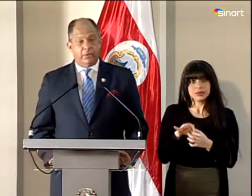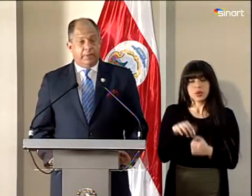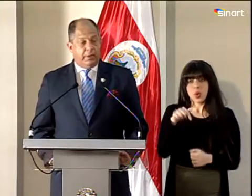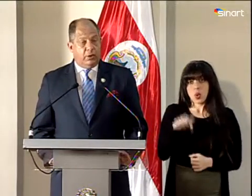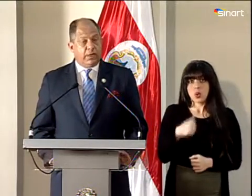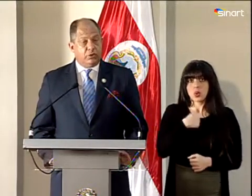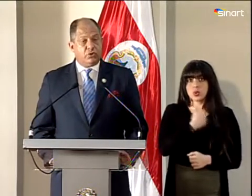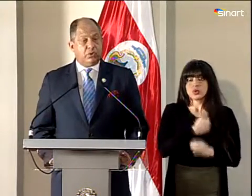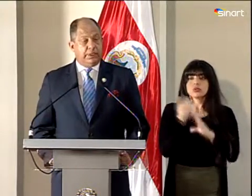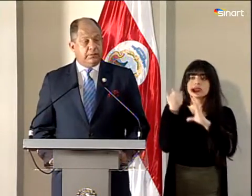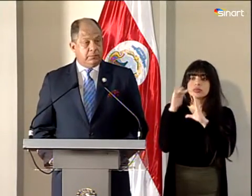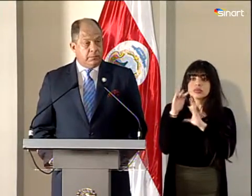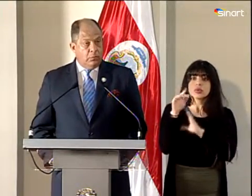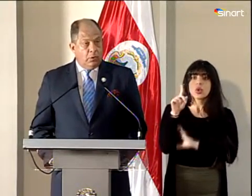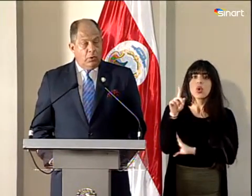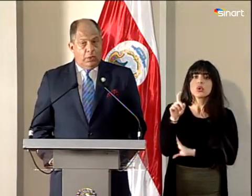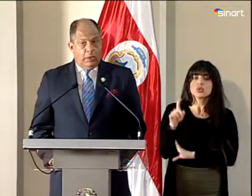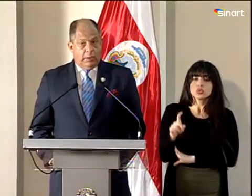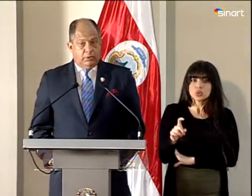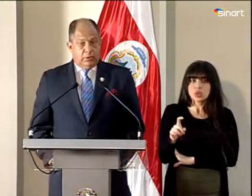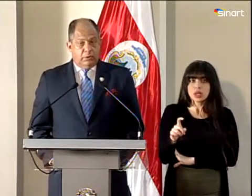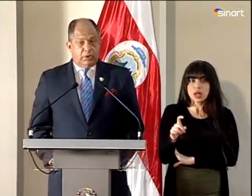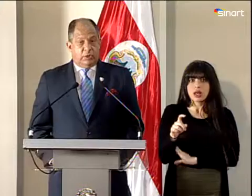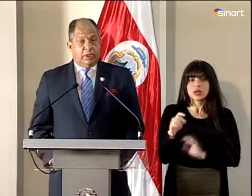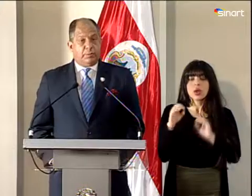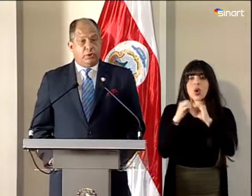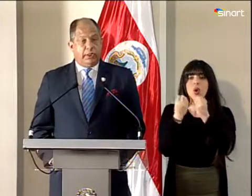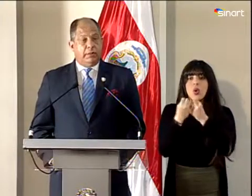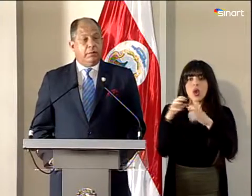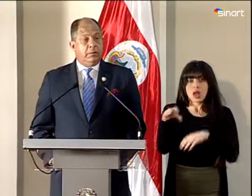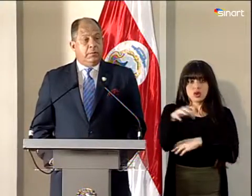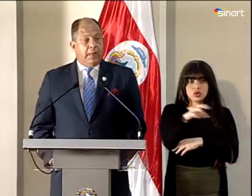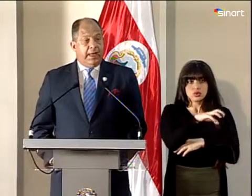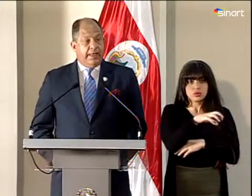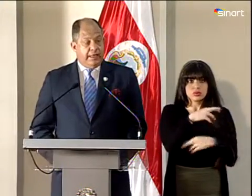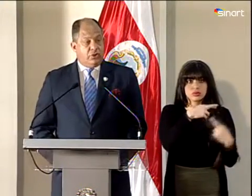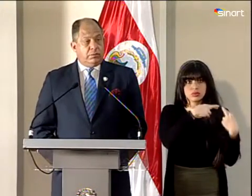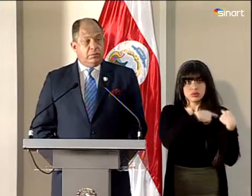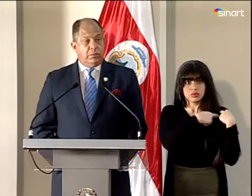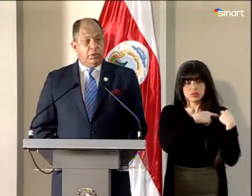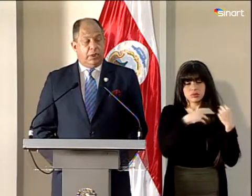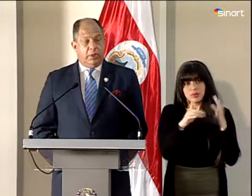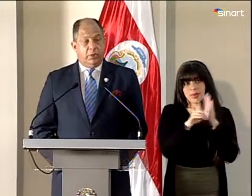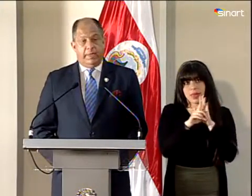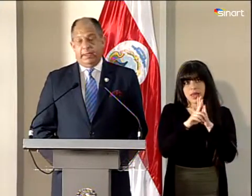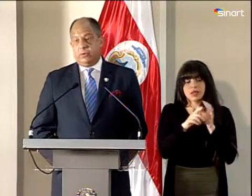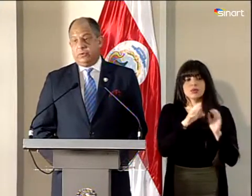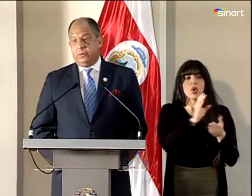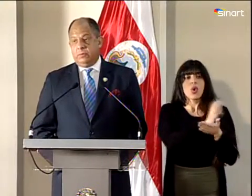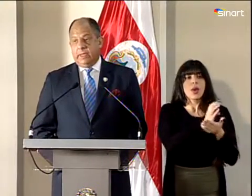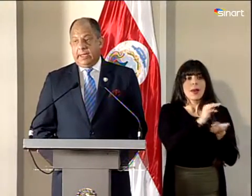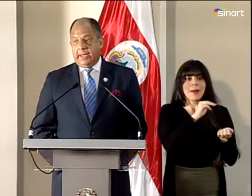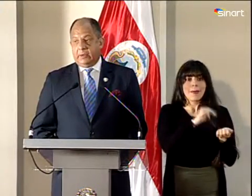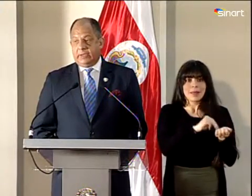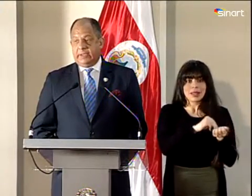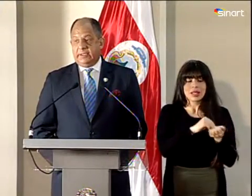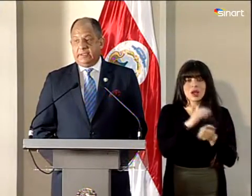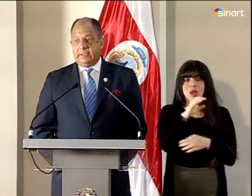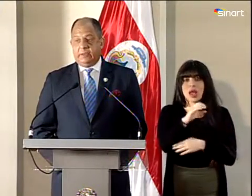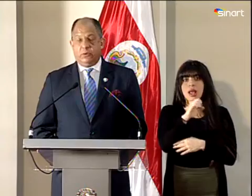hemos enviado a consulta en los órganos que corresponden a Derecho, el Colegio de Médicos y la